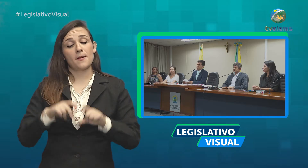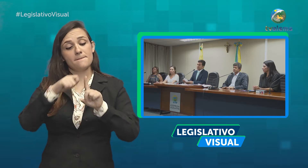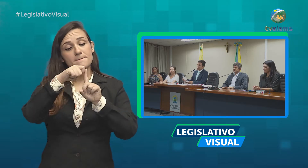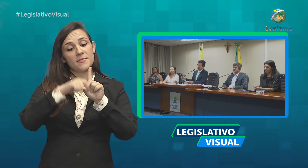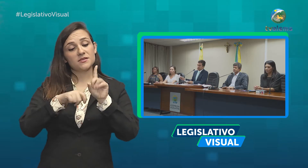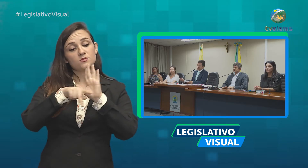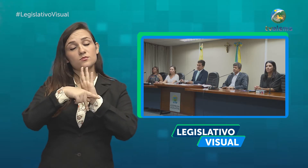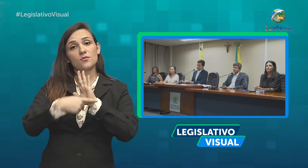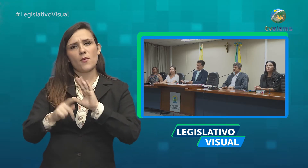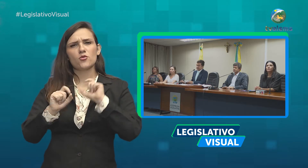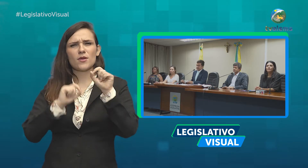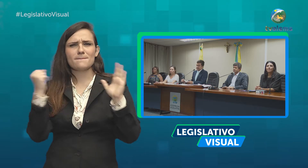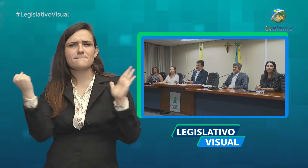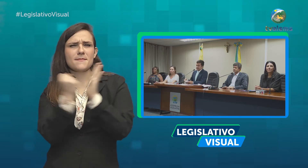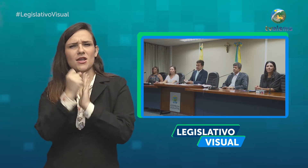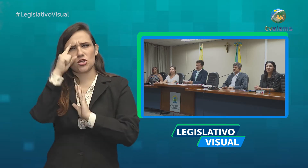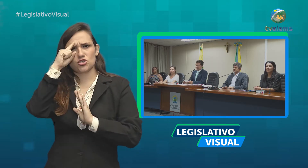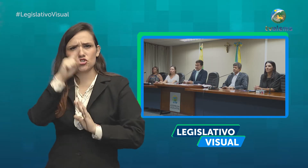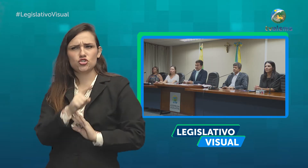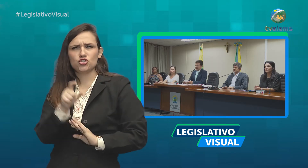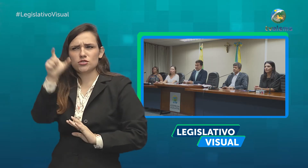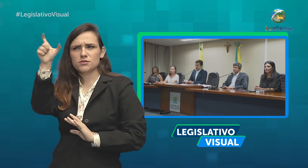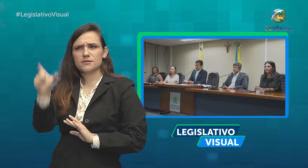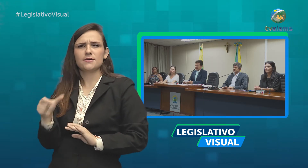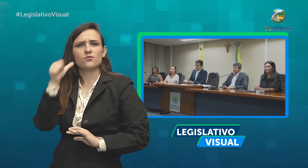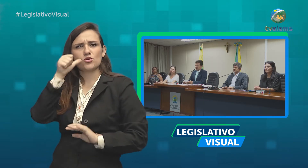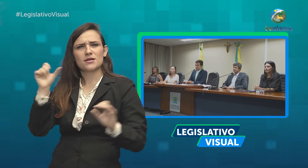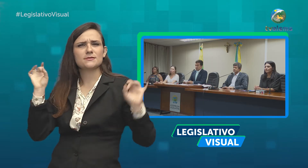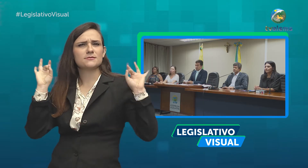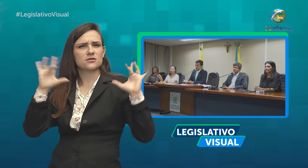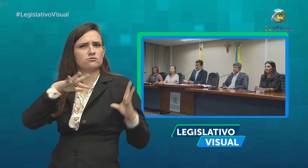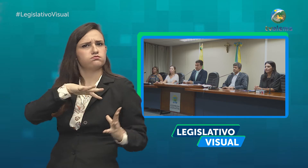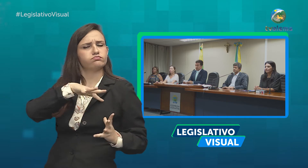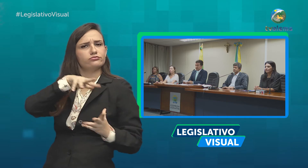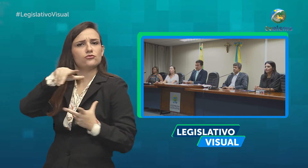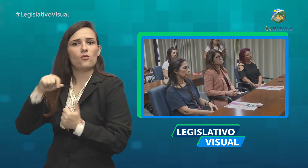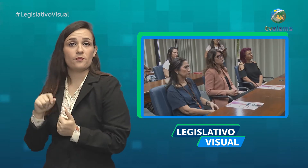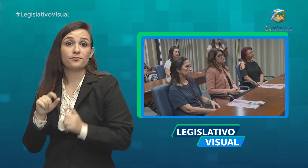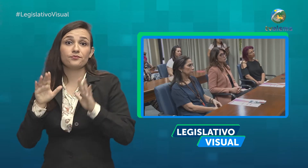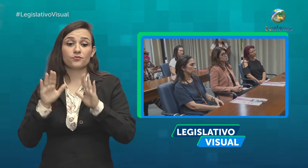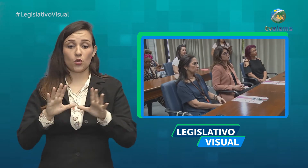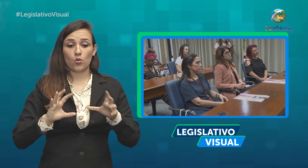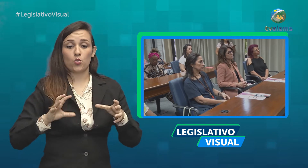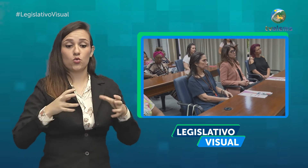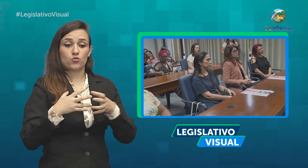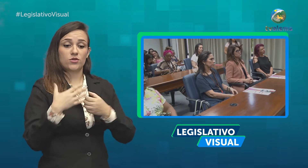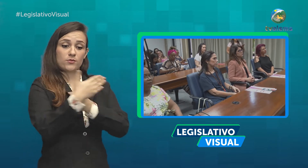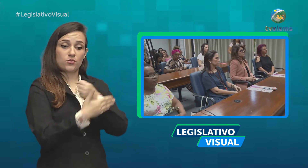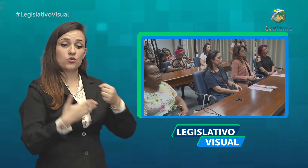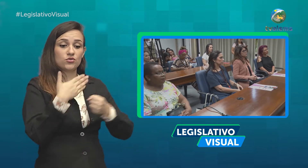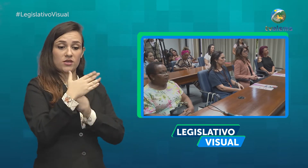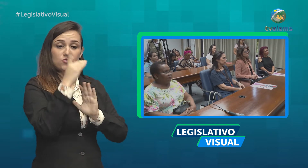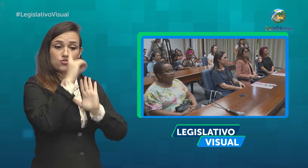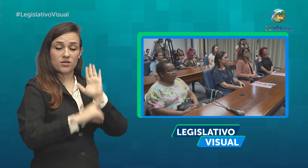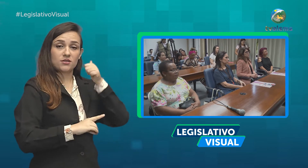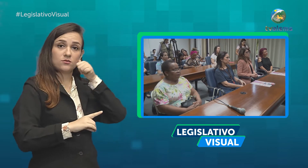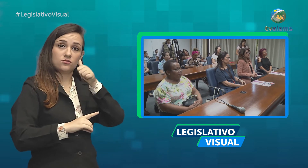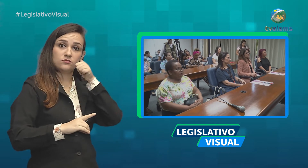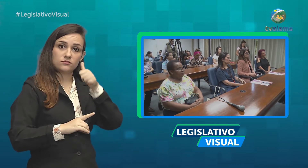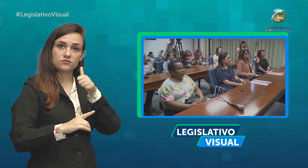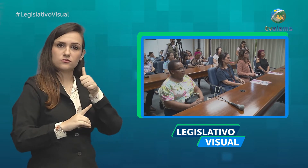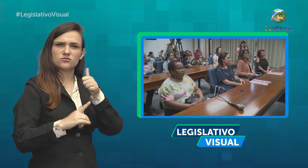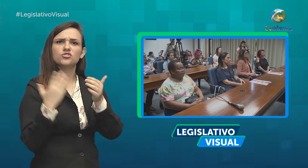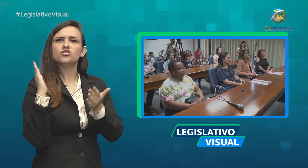No mês em que se comemora o Dia Internacional da Mulher, a Assembleia Legislativa, por meio da Frente Parlamentar dedicada à promoção dos direitos